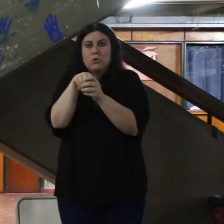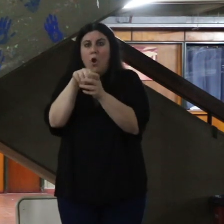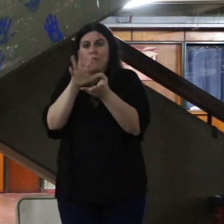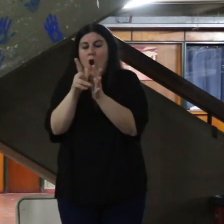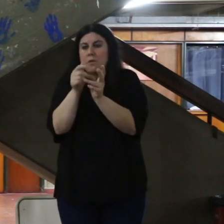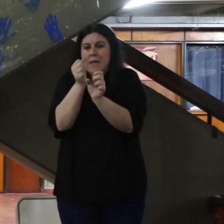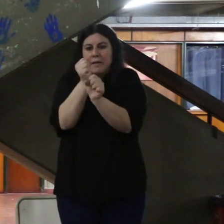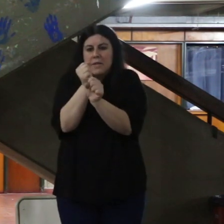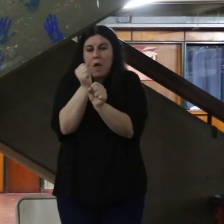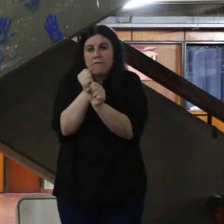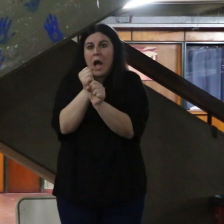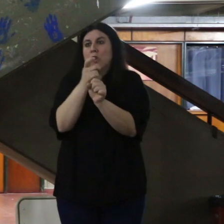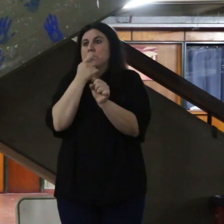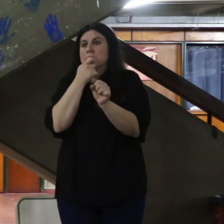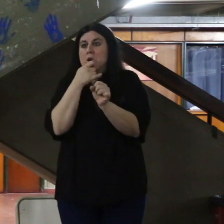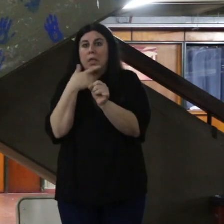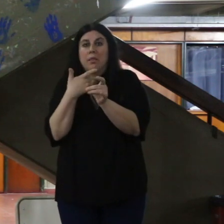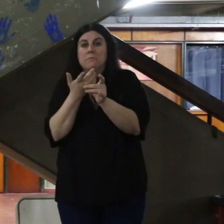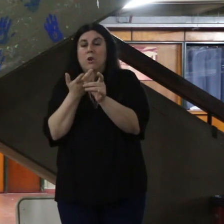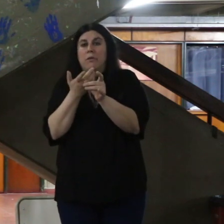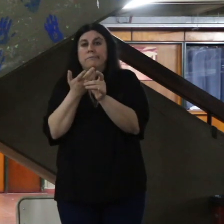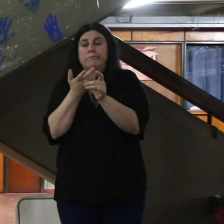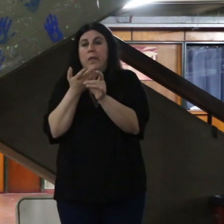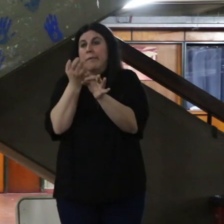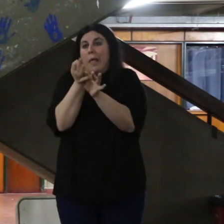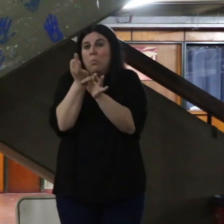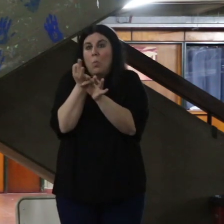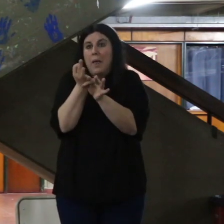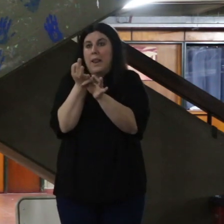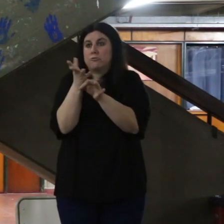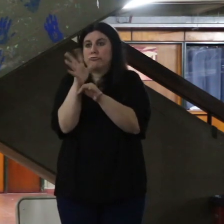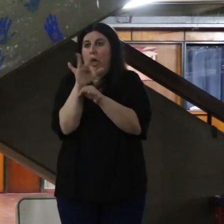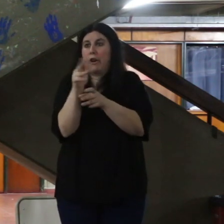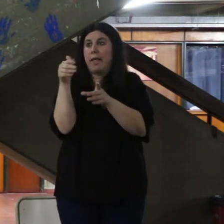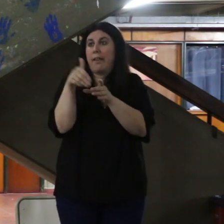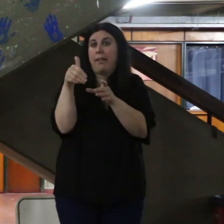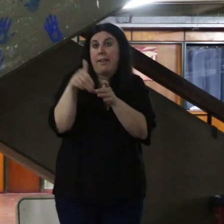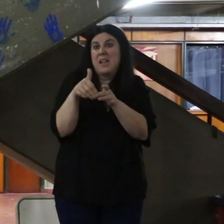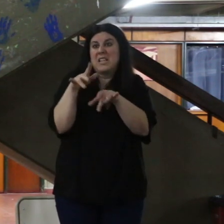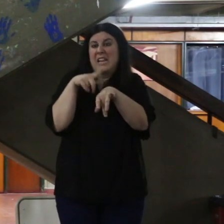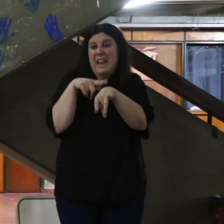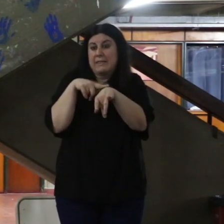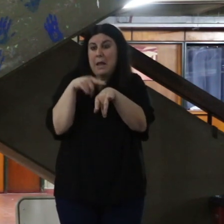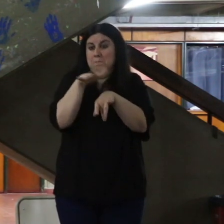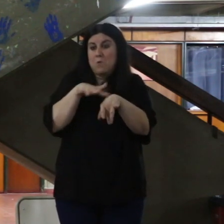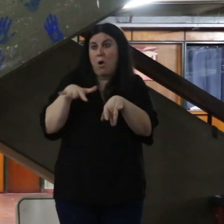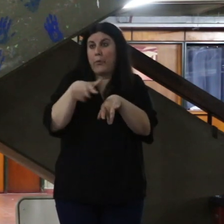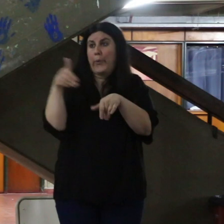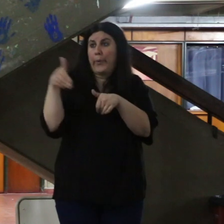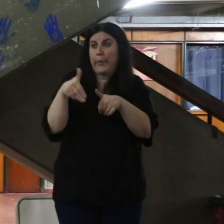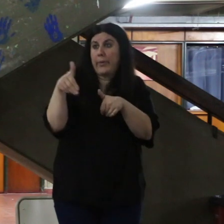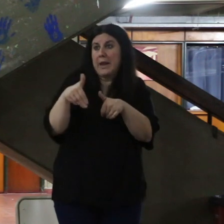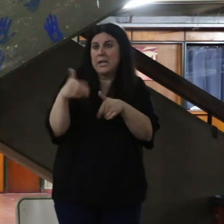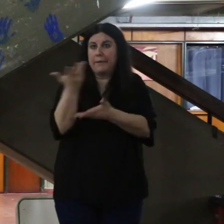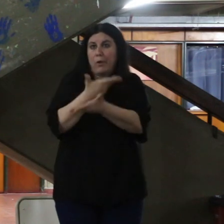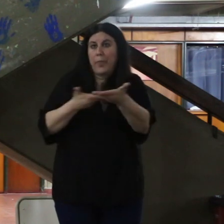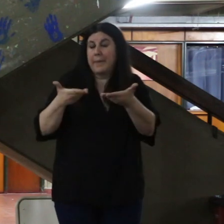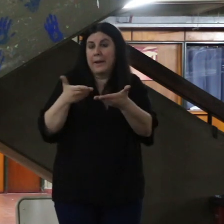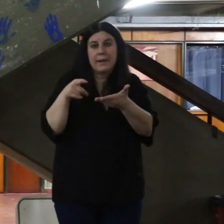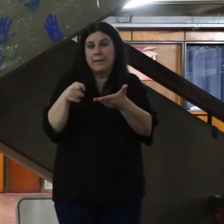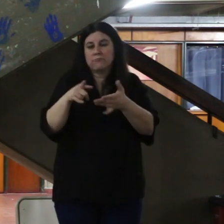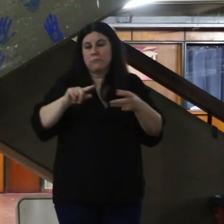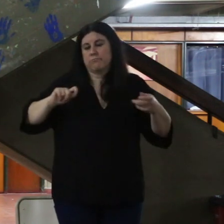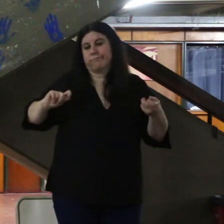de toda institución educativa, que son el tiempo y el espacio.